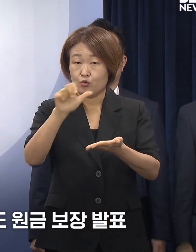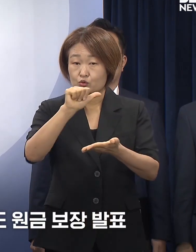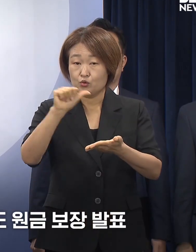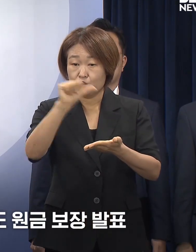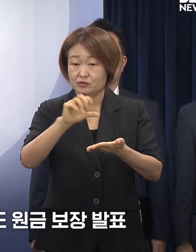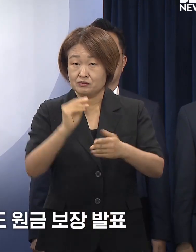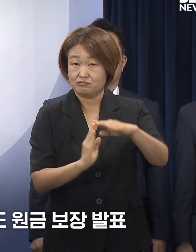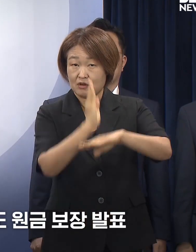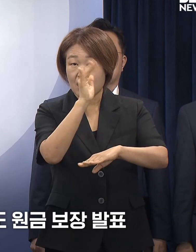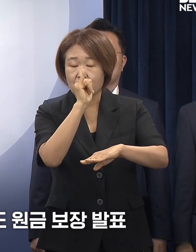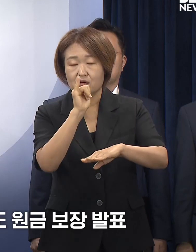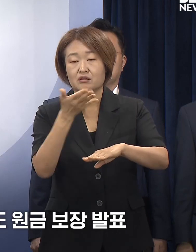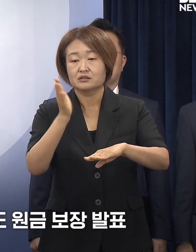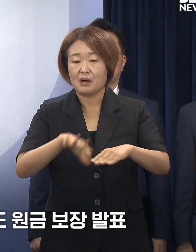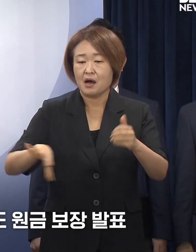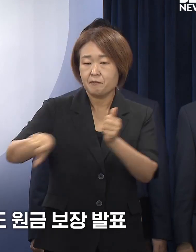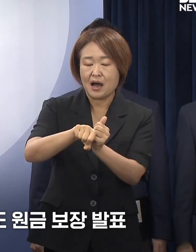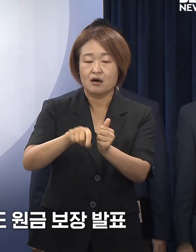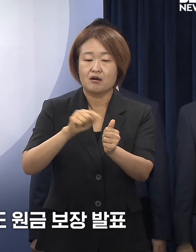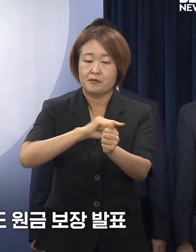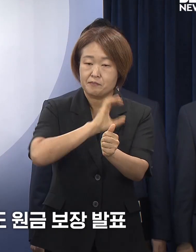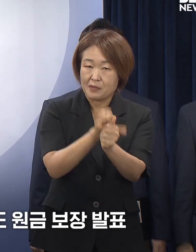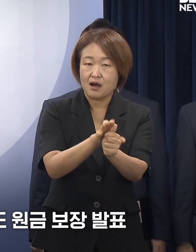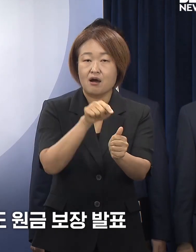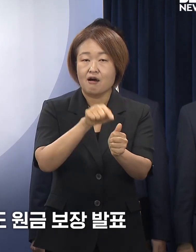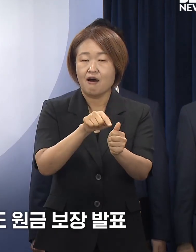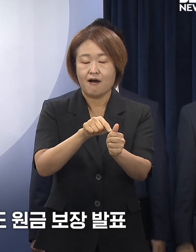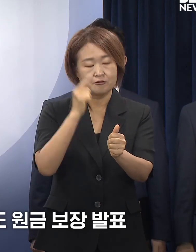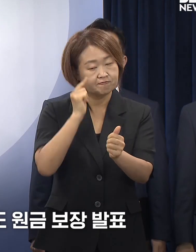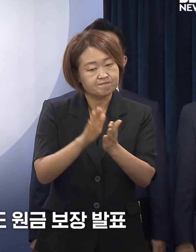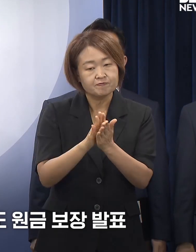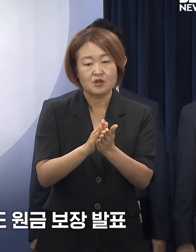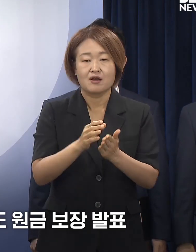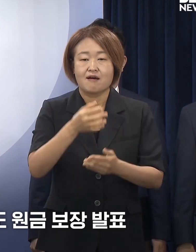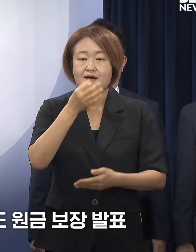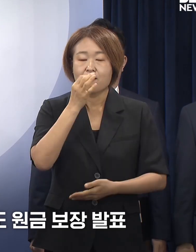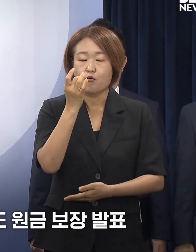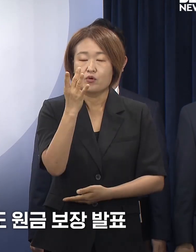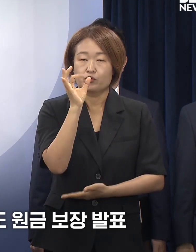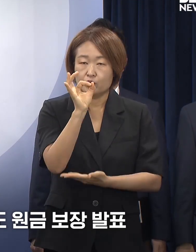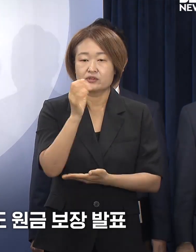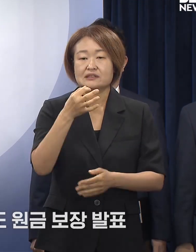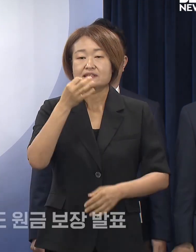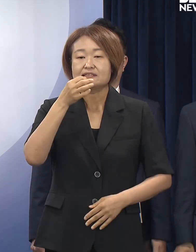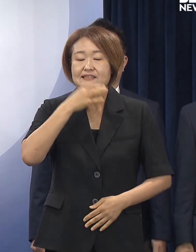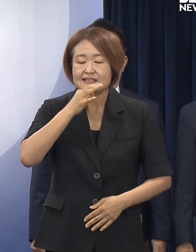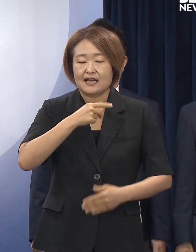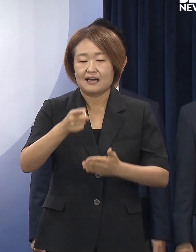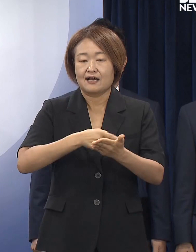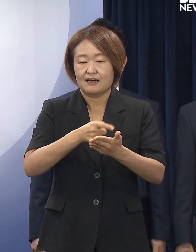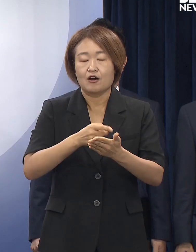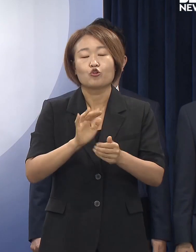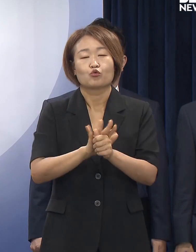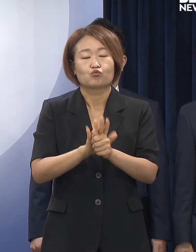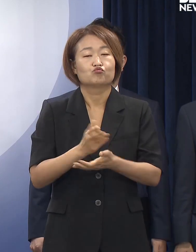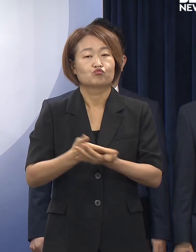초과하더라도 합병한 금고에서 원금과 이자를 지급합니다.